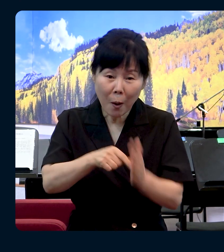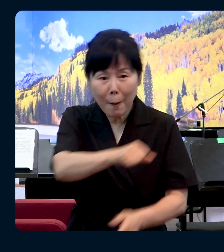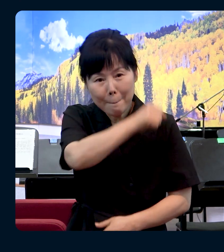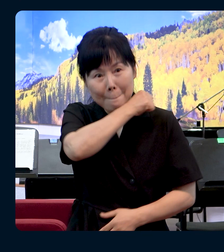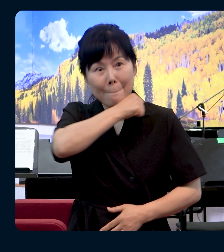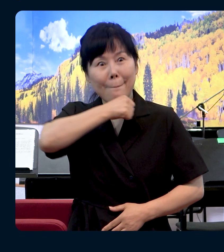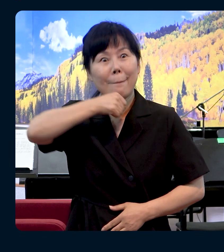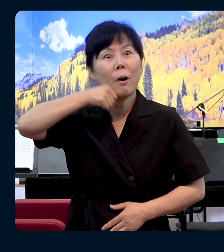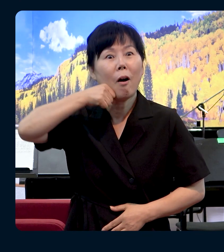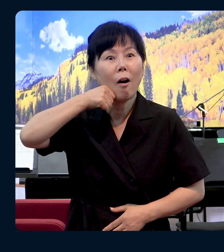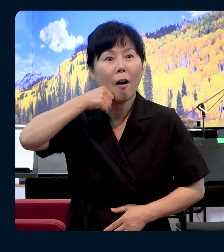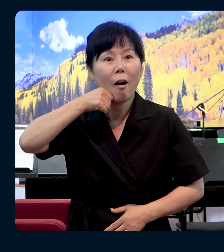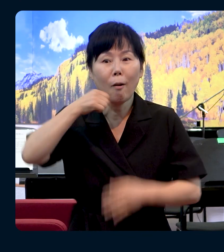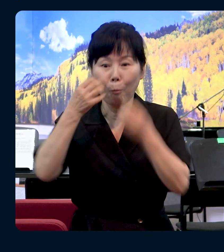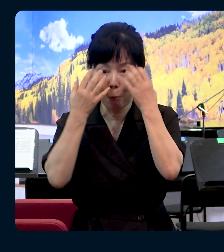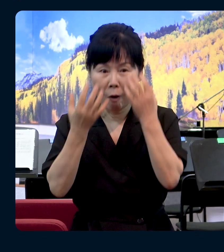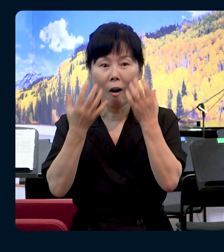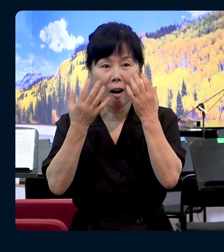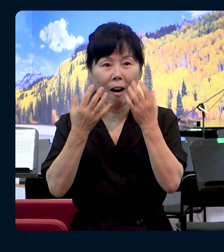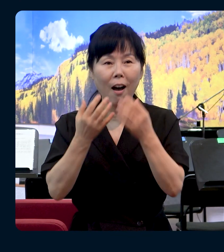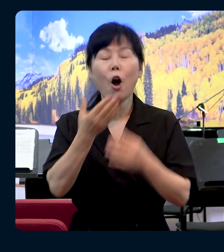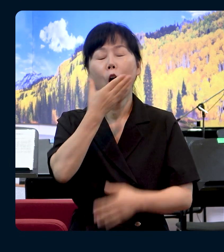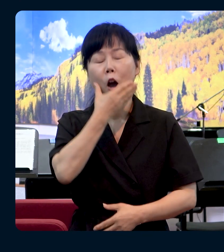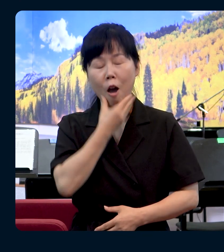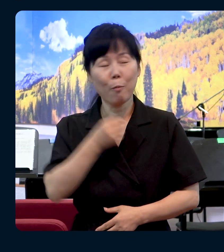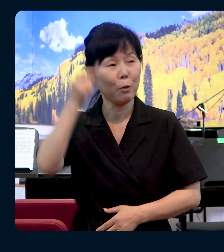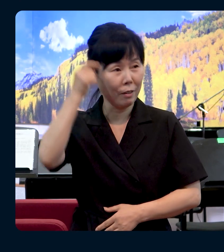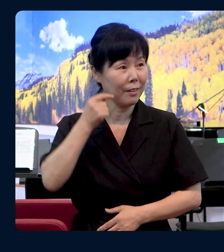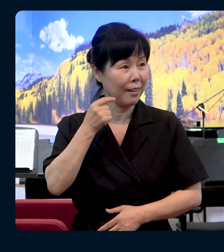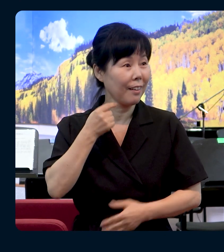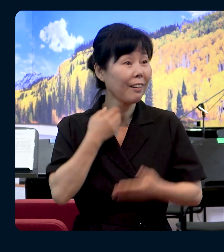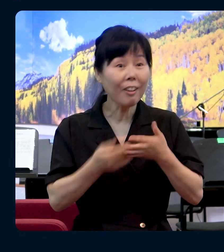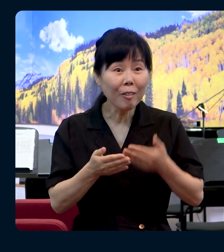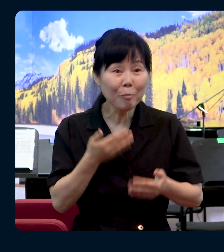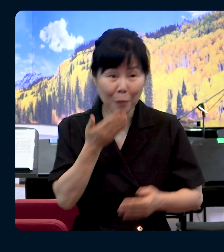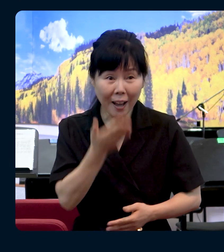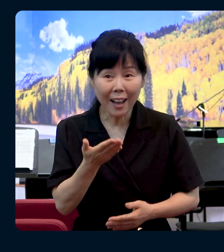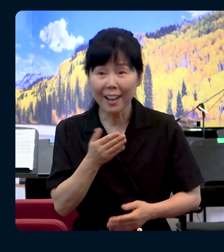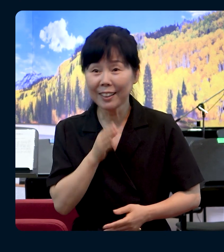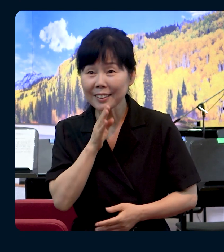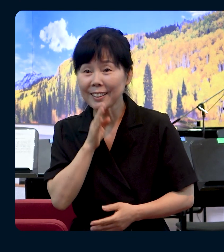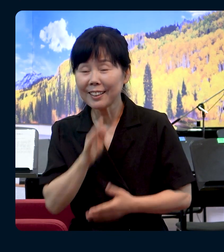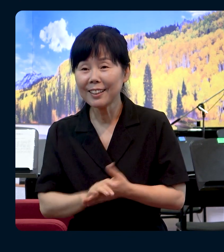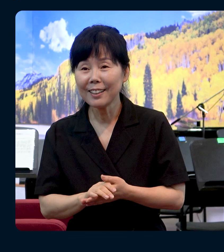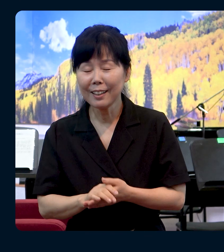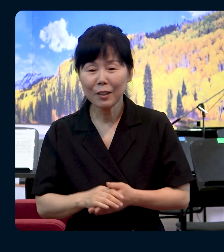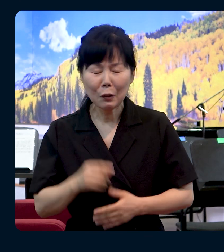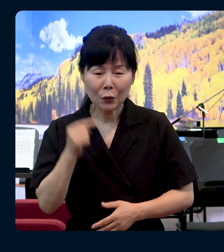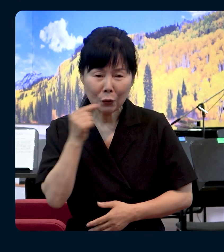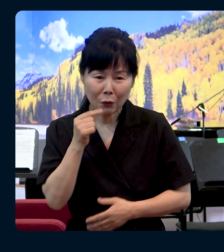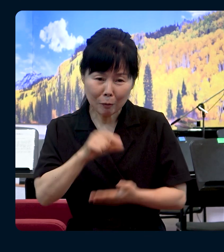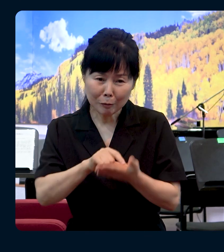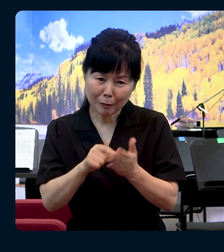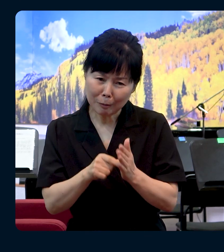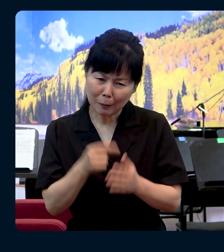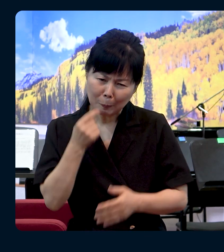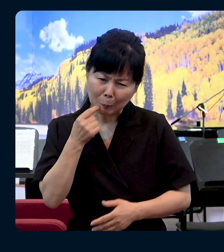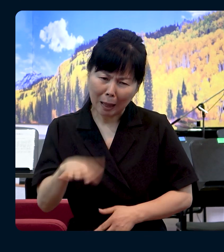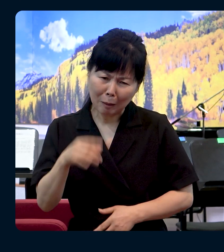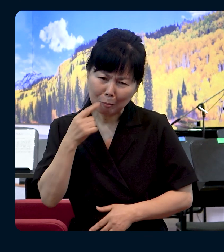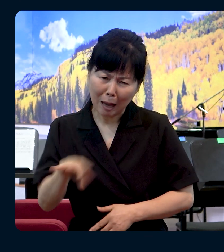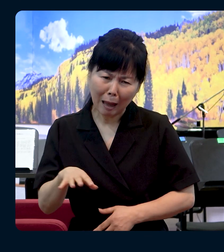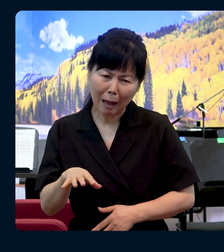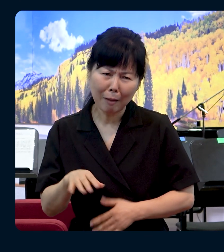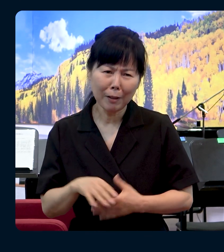먹는 순간 행복해져. 아마 경험이 있으실 거예요. 간이 안 맞을 때는 이게 뭐가 아닌 것 같은데 간이 딱